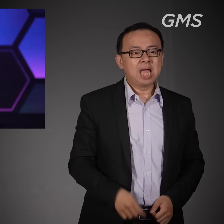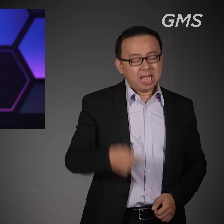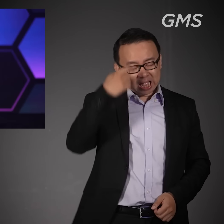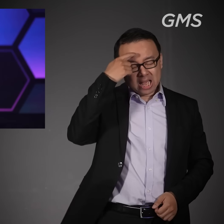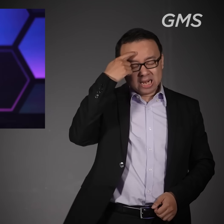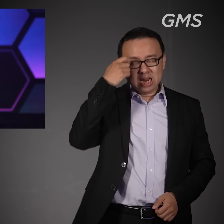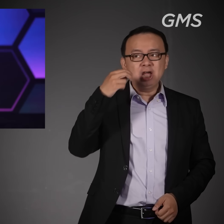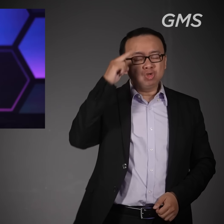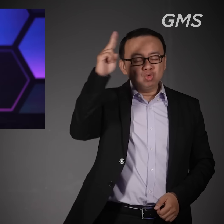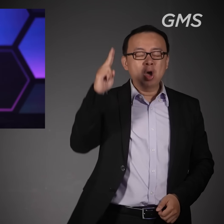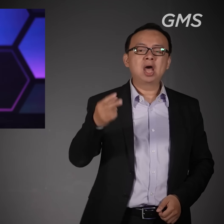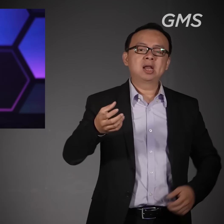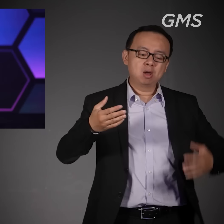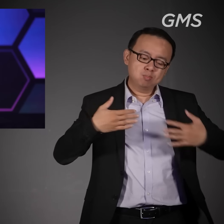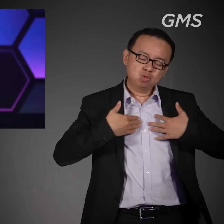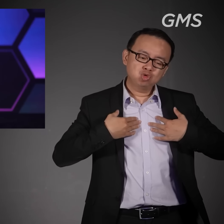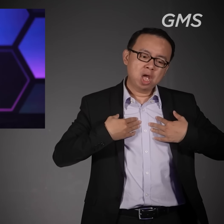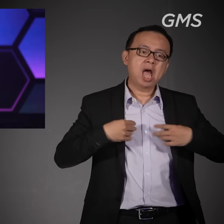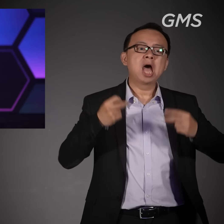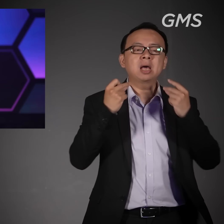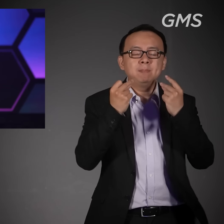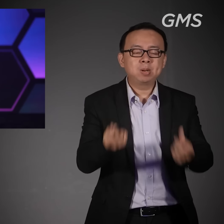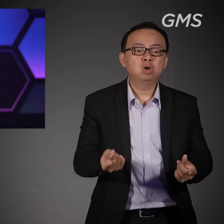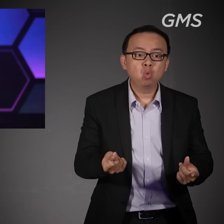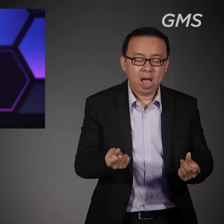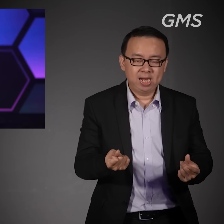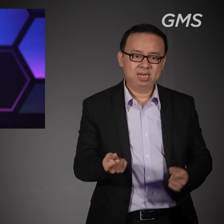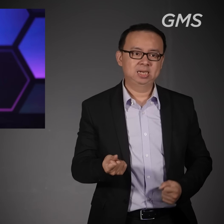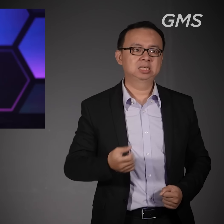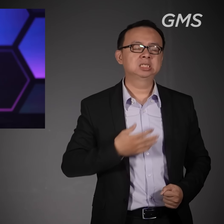mau menjadi orang yang memenuhi kebutuhannya itu.